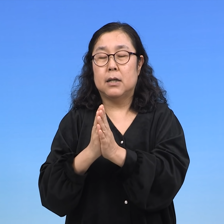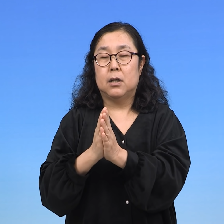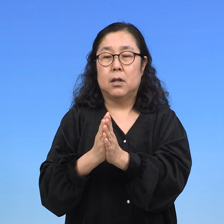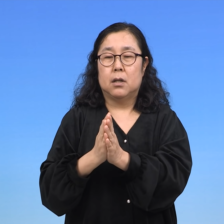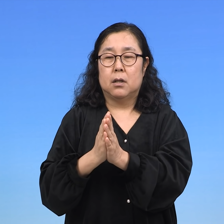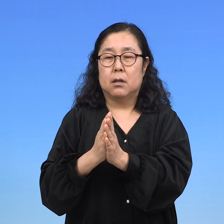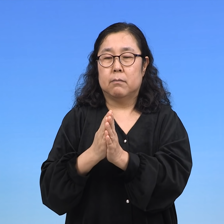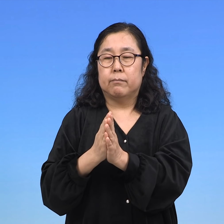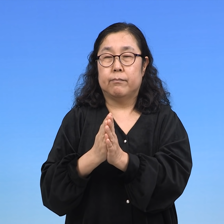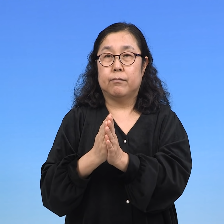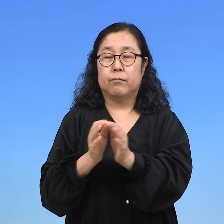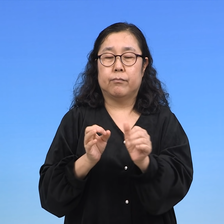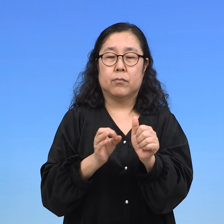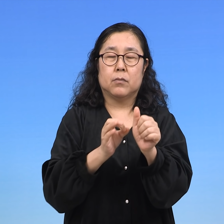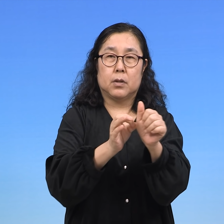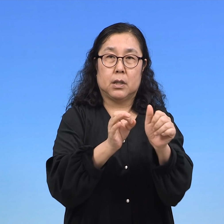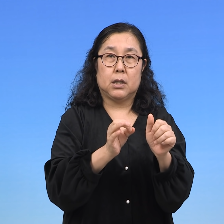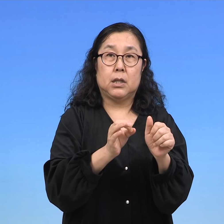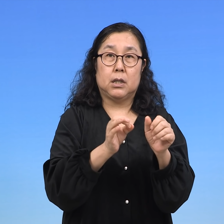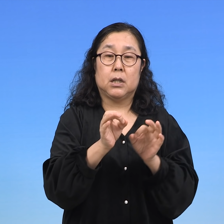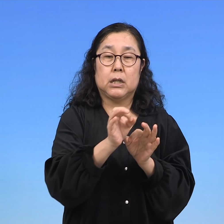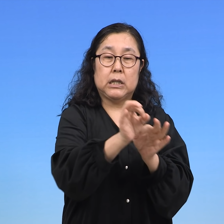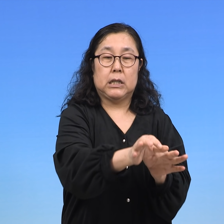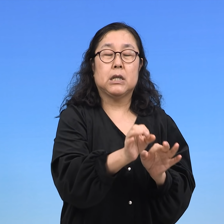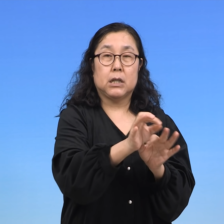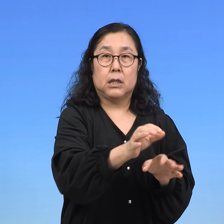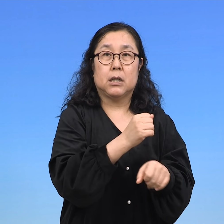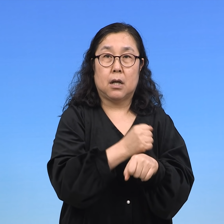준비를 하다가 보니 두려움 그 자체예요.